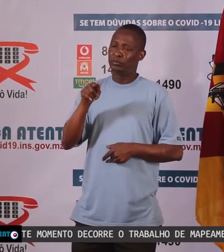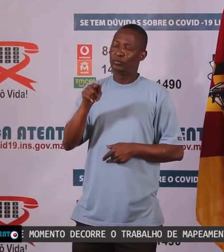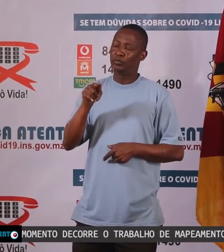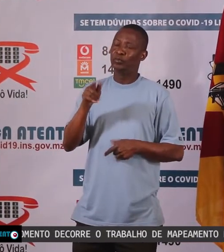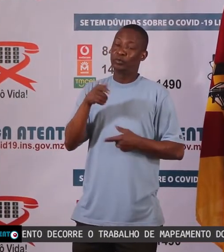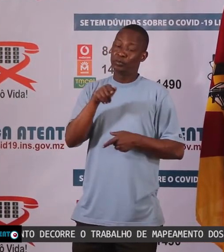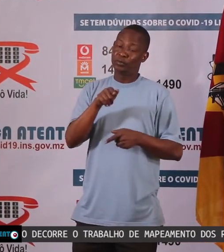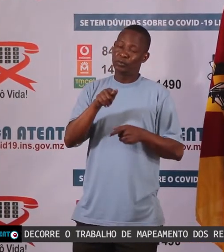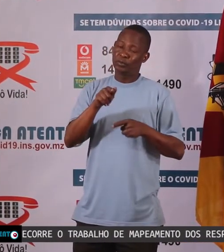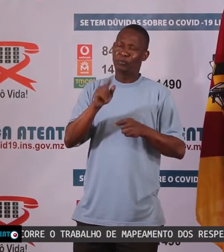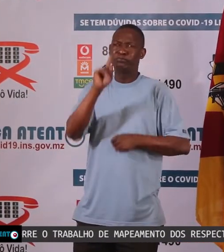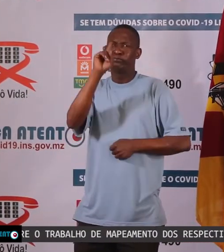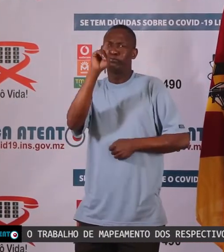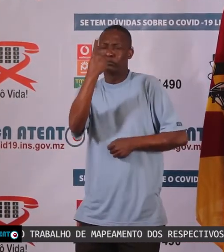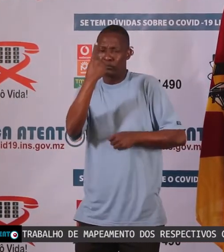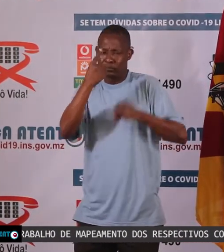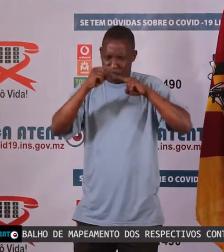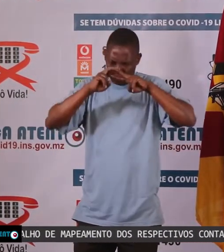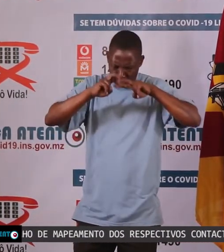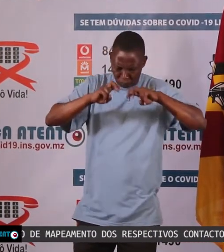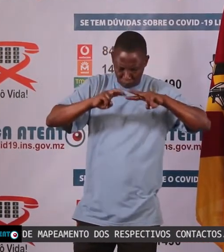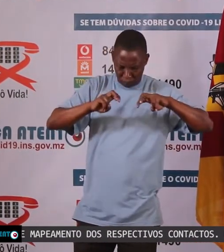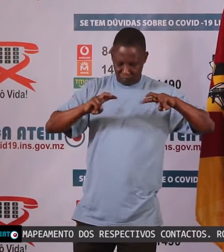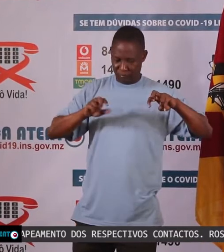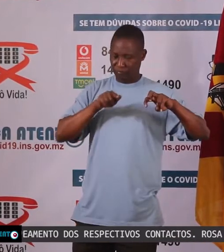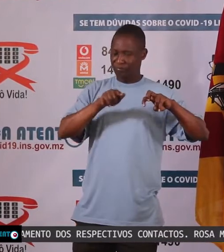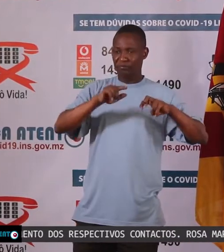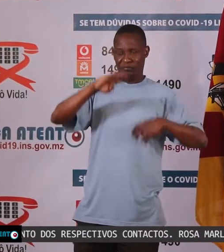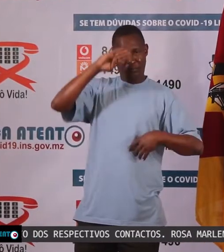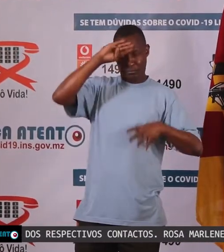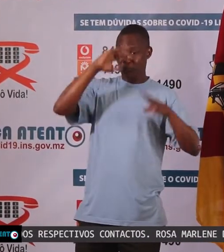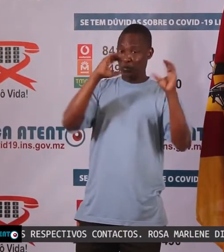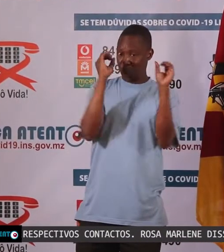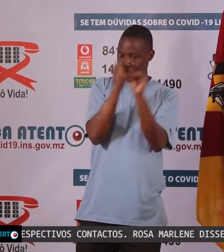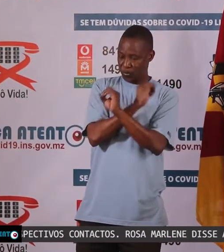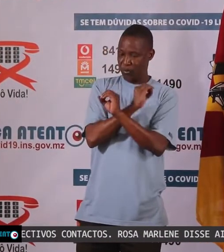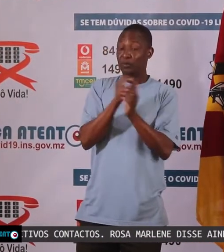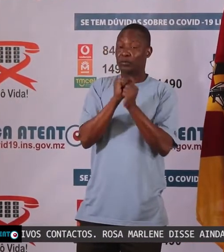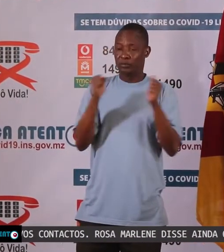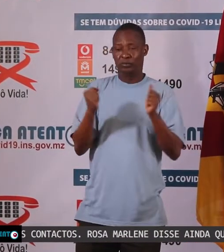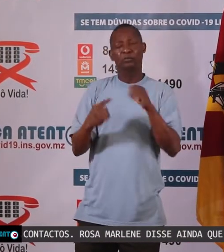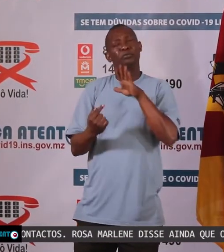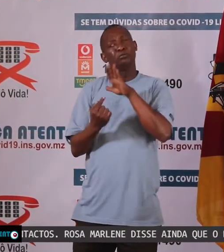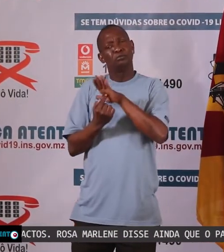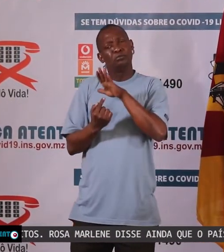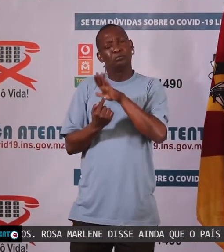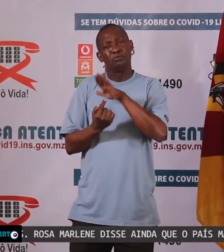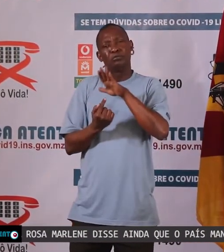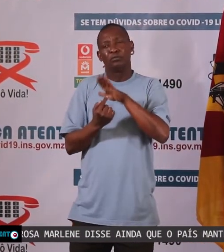para a Covid-19 e o resultado foi negativo. Segundo o protocolo, estamos à espera do segundo